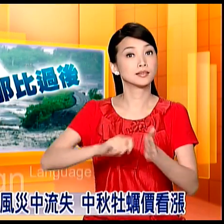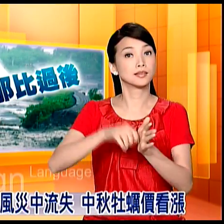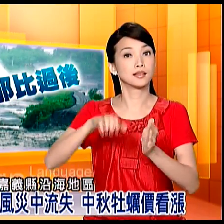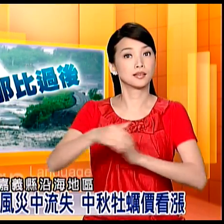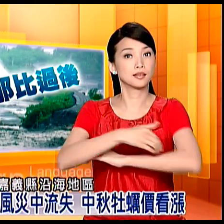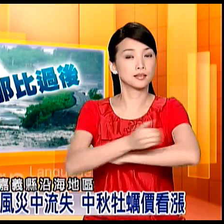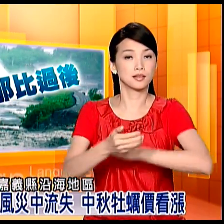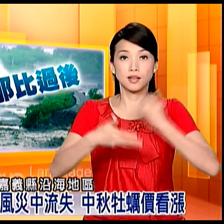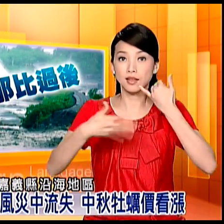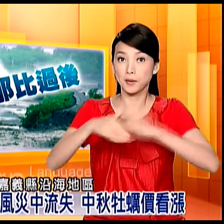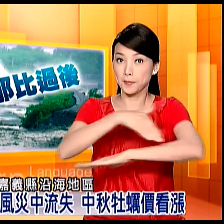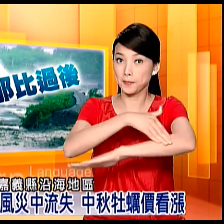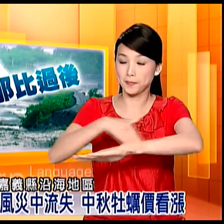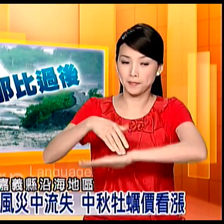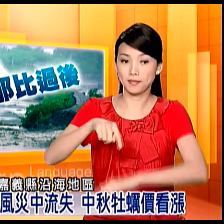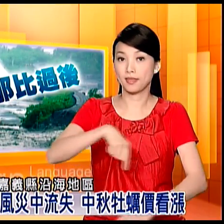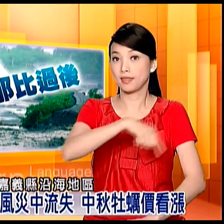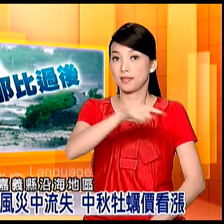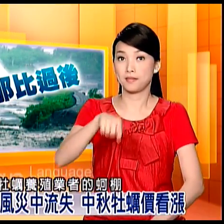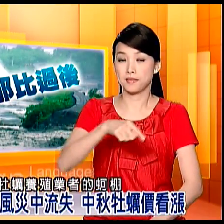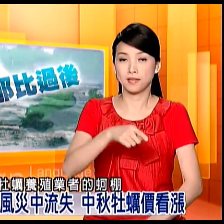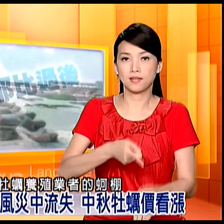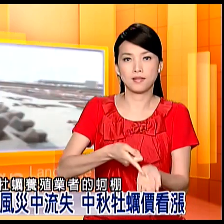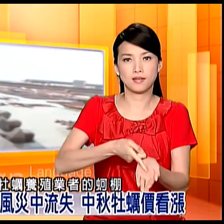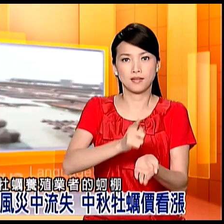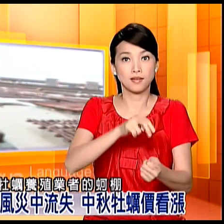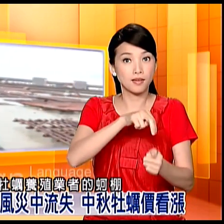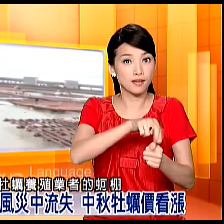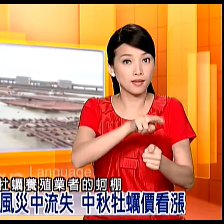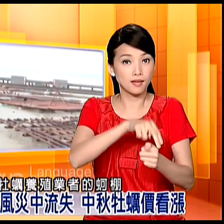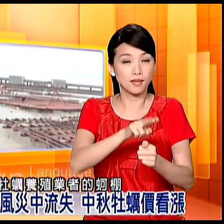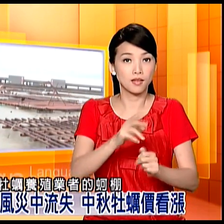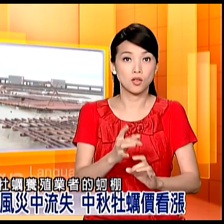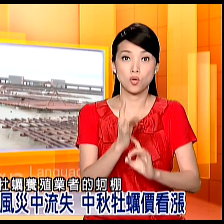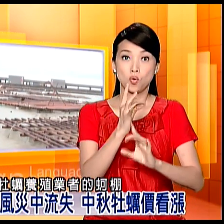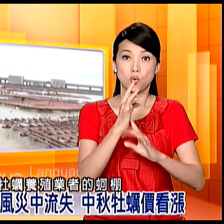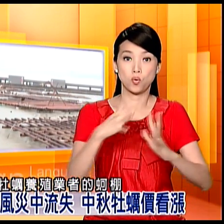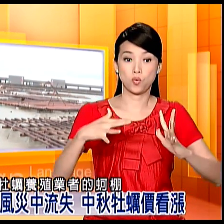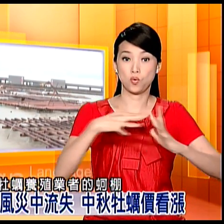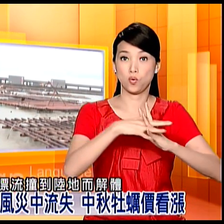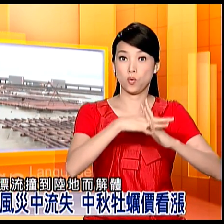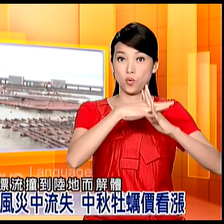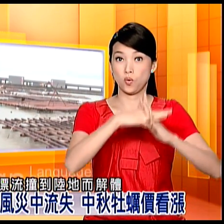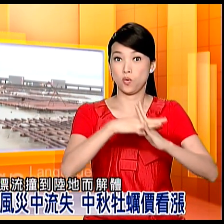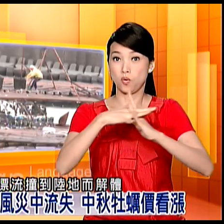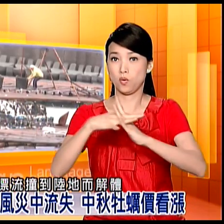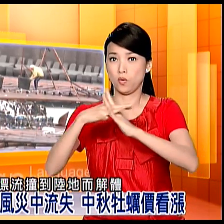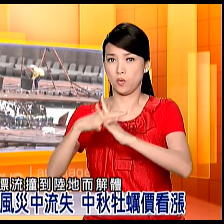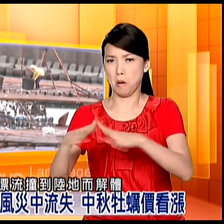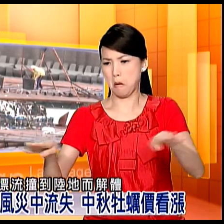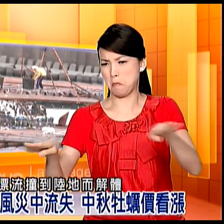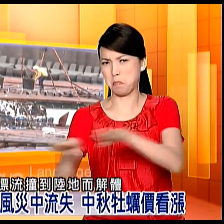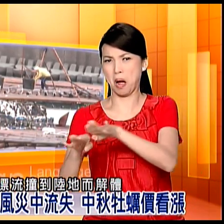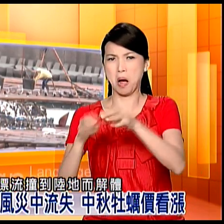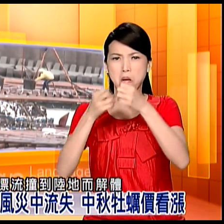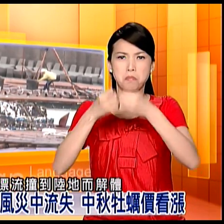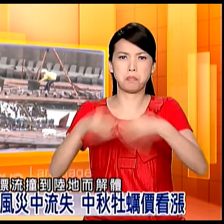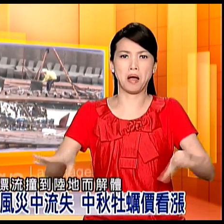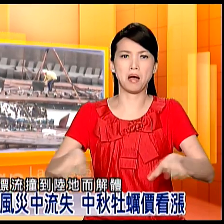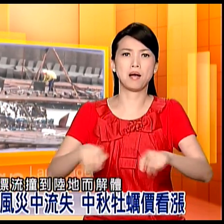而在嘉义县沿海地区，不少牡蛎养殖业者的蚵棚因为漂流撞到陆地而解